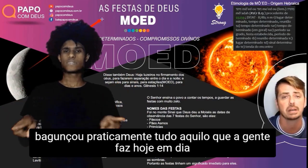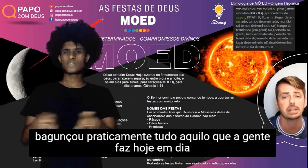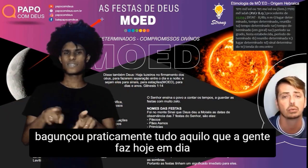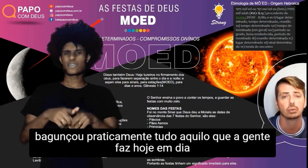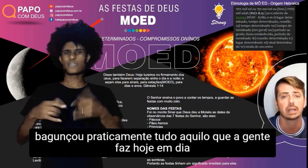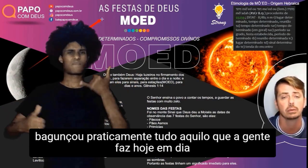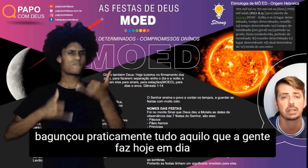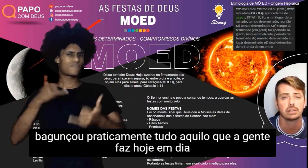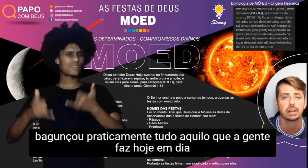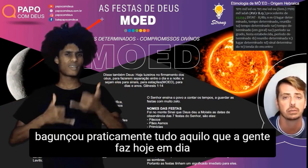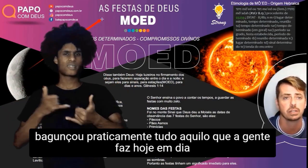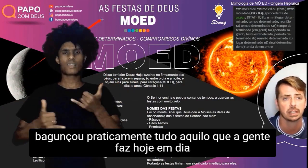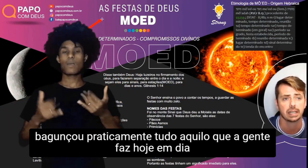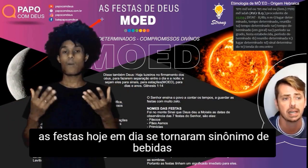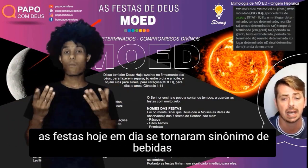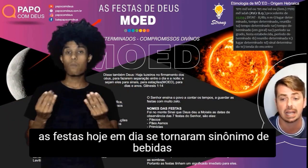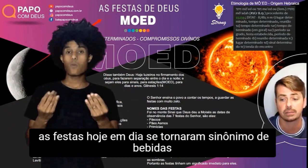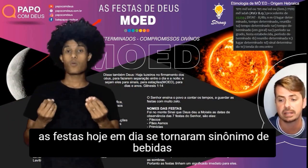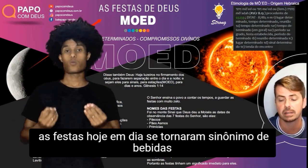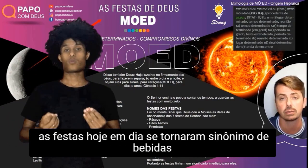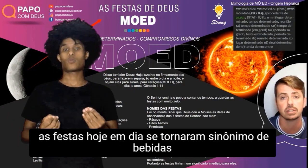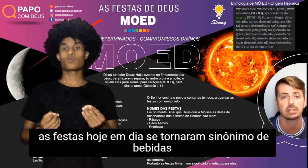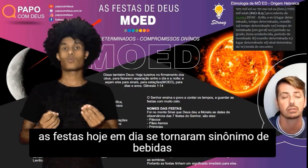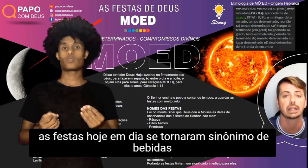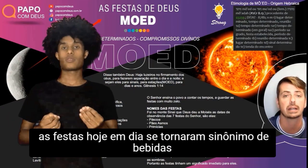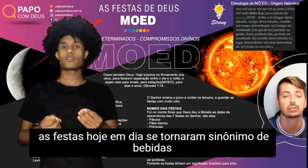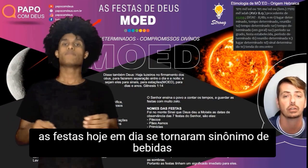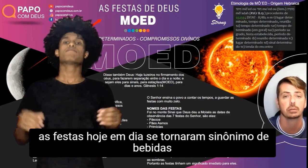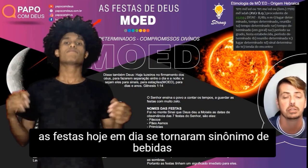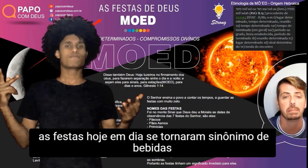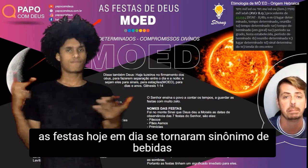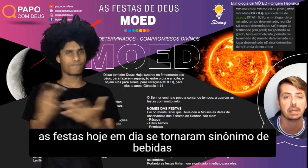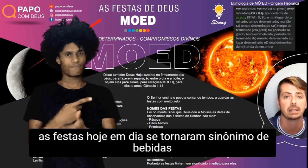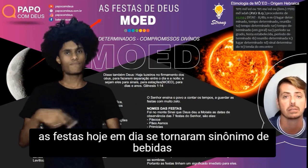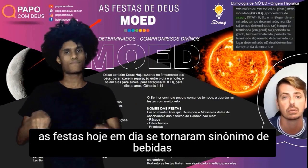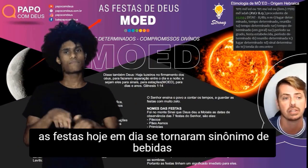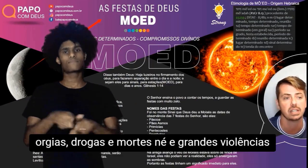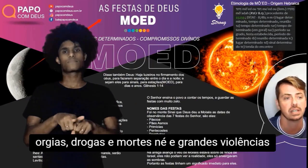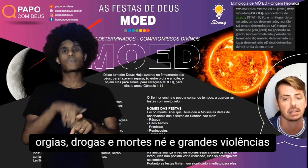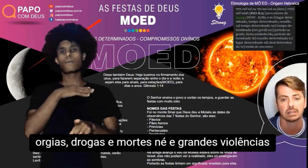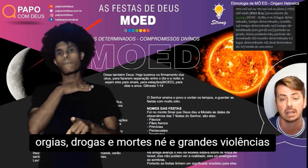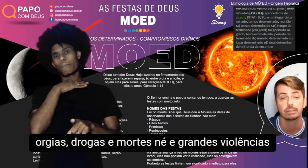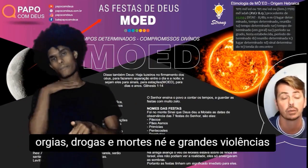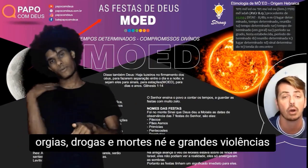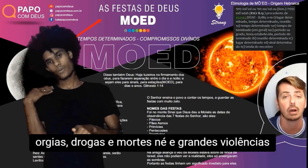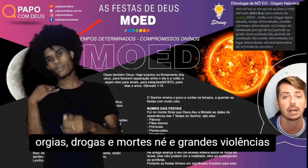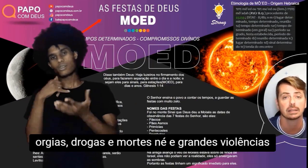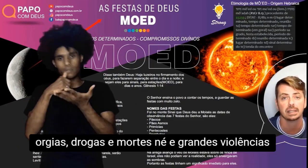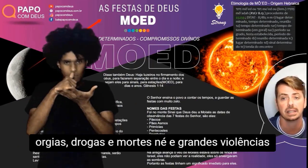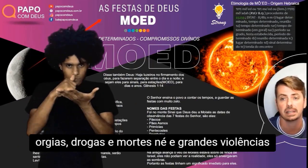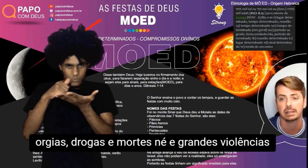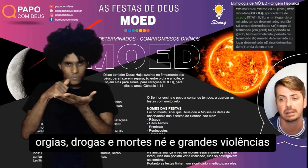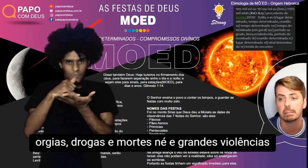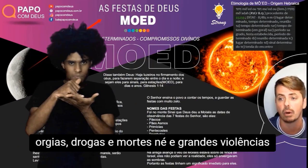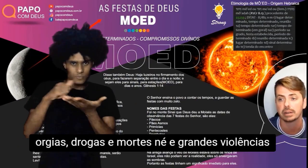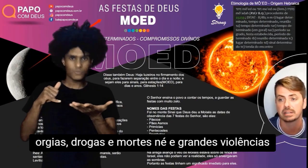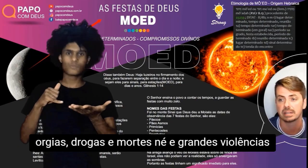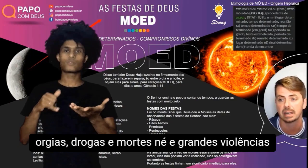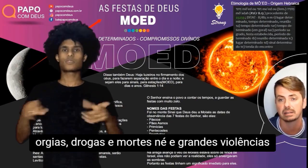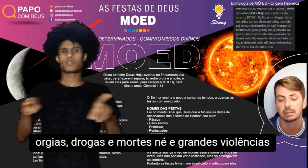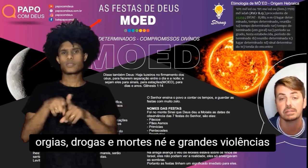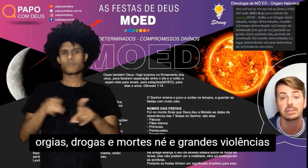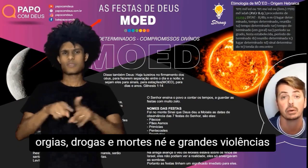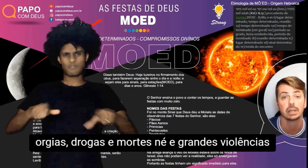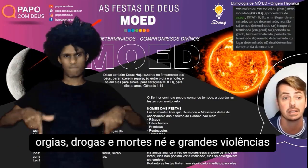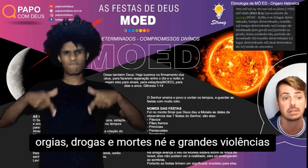bagunçou praticamente tudo aquilo que a gente faz hoje em dia, né? As festas hoje em dia se tornaram sinônimo de bebidas, orgias, drogas e mortes,